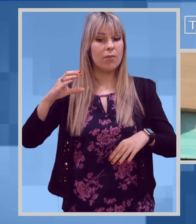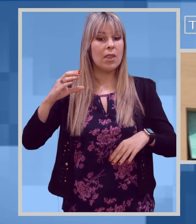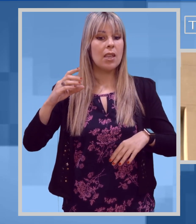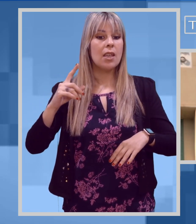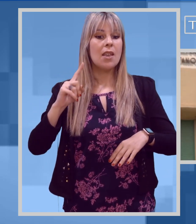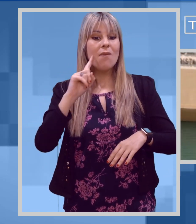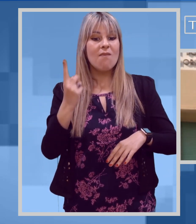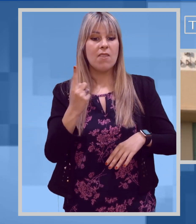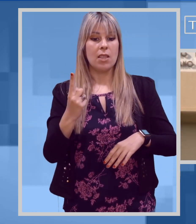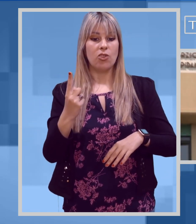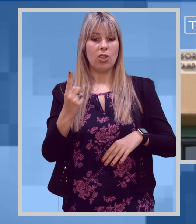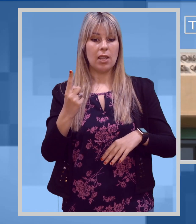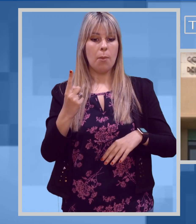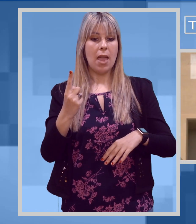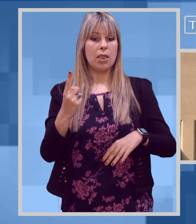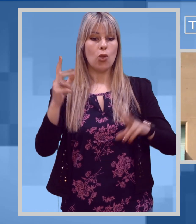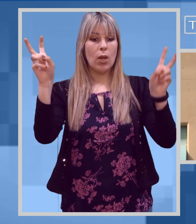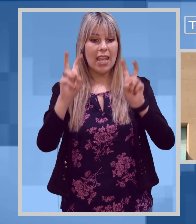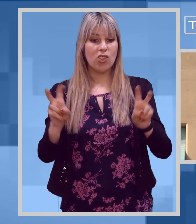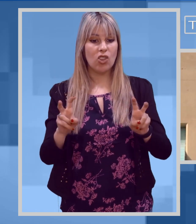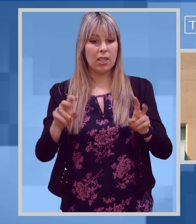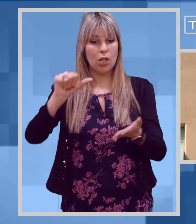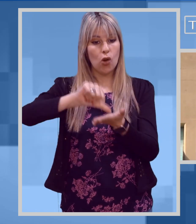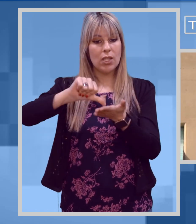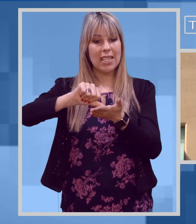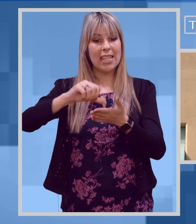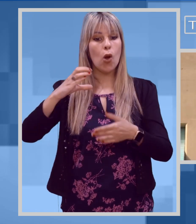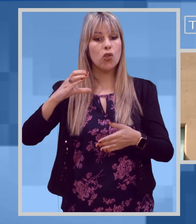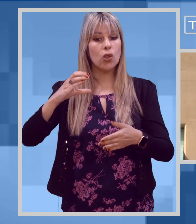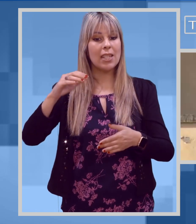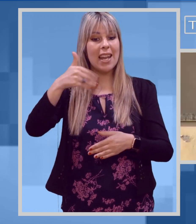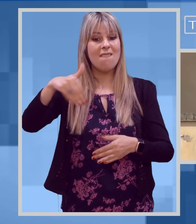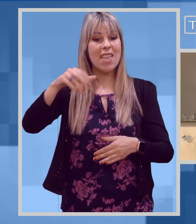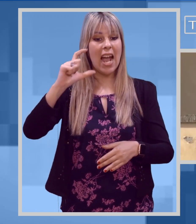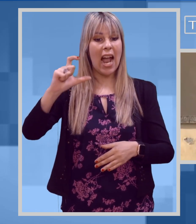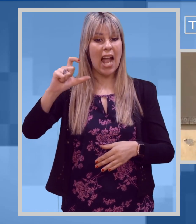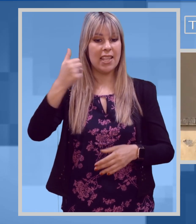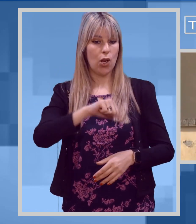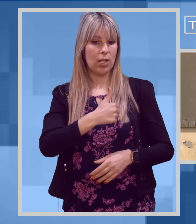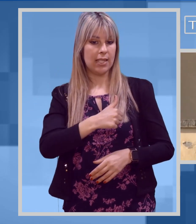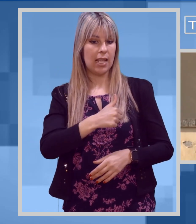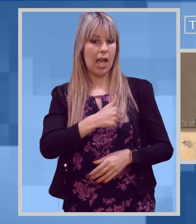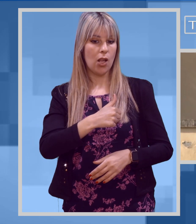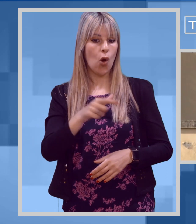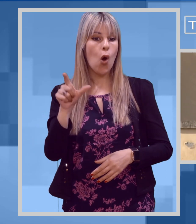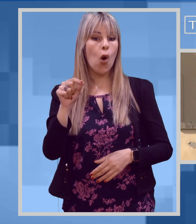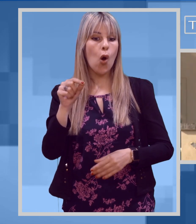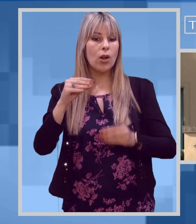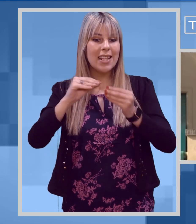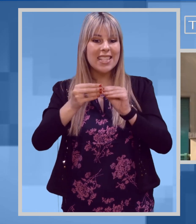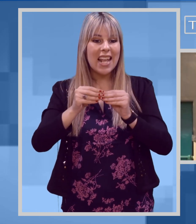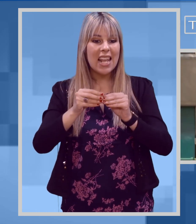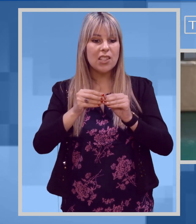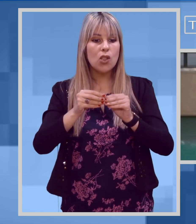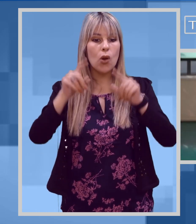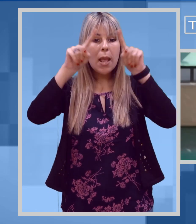consortile di Via Cagliari, a Oristano, mediante l'installazione di un impianto a pannelli fotovoltaici